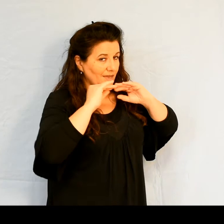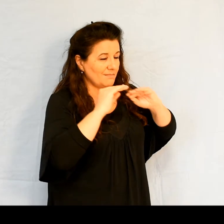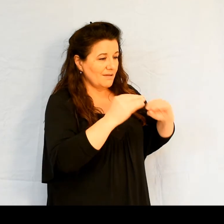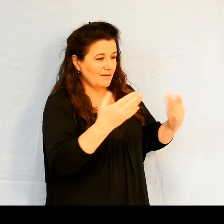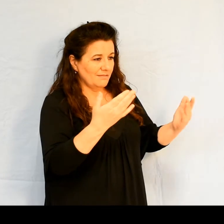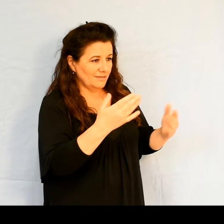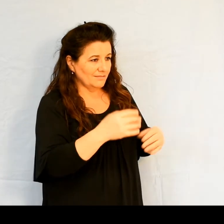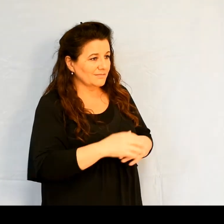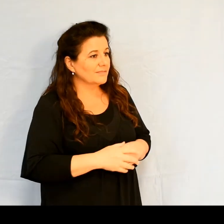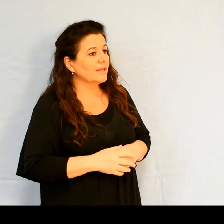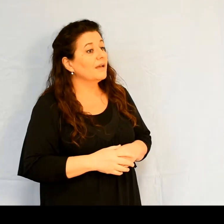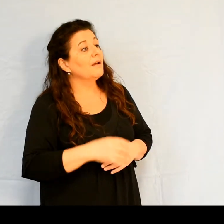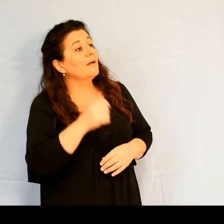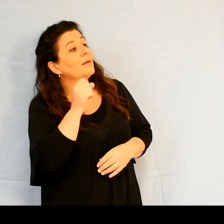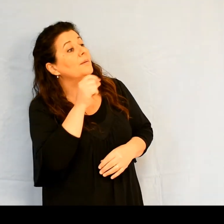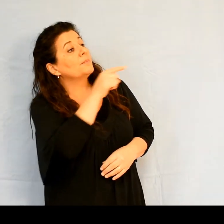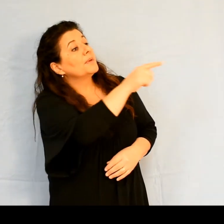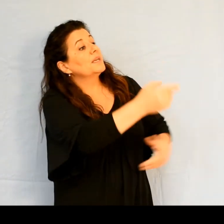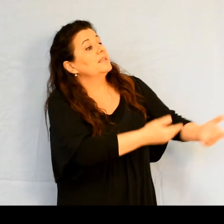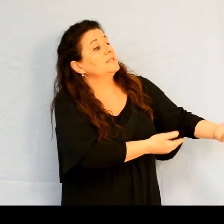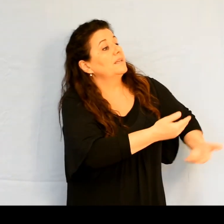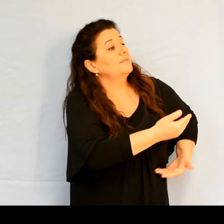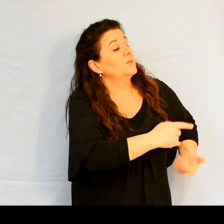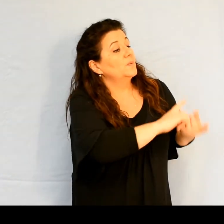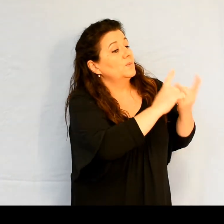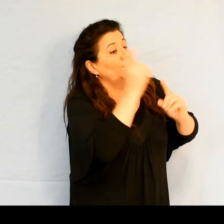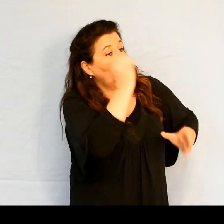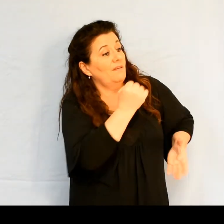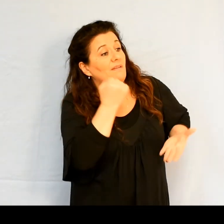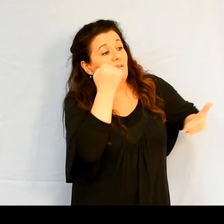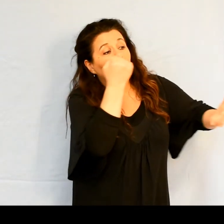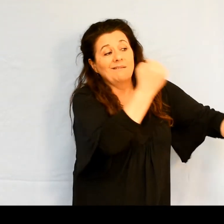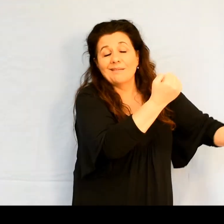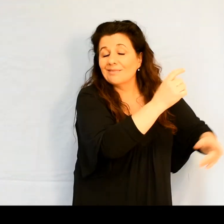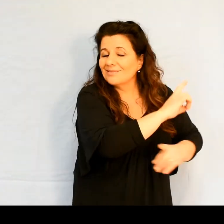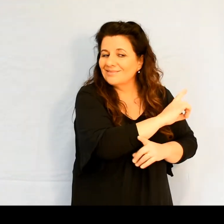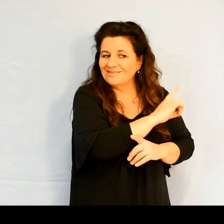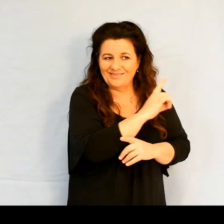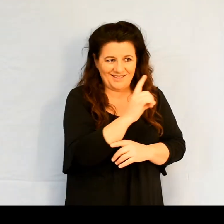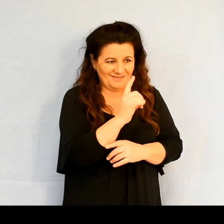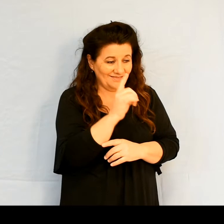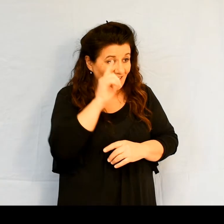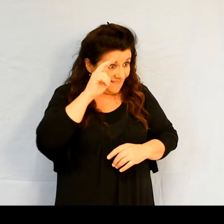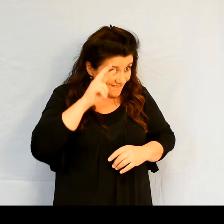Ce n'est pas lui qui sera ton héritier, mais quelqu'un de ton sang.